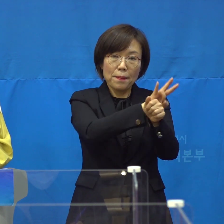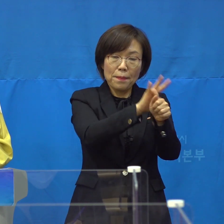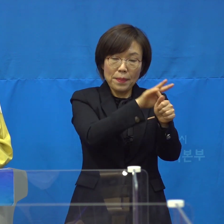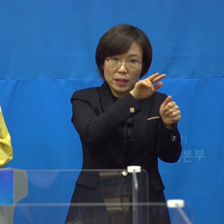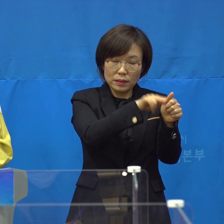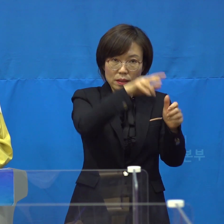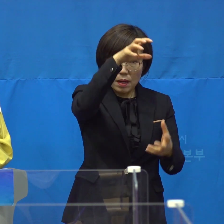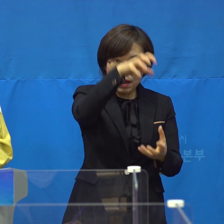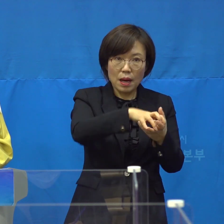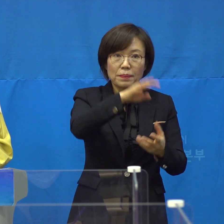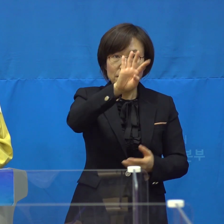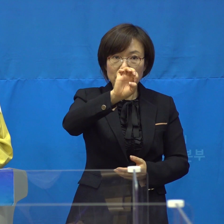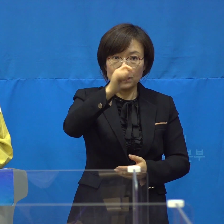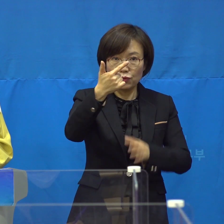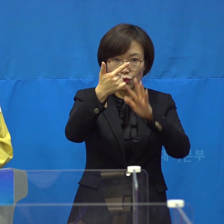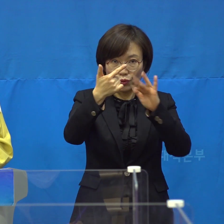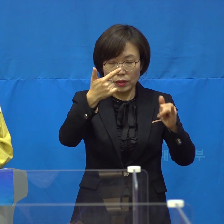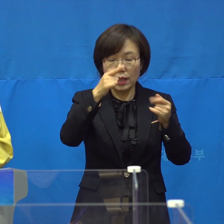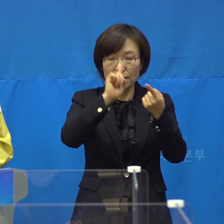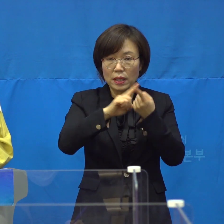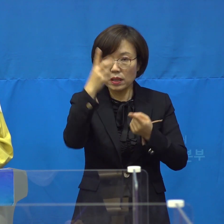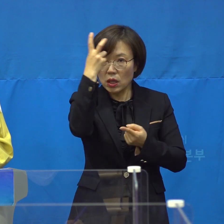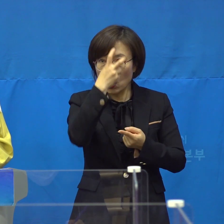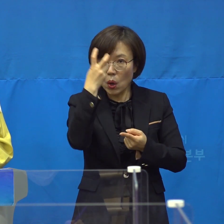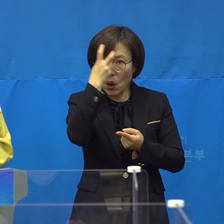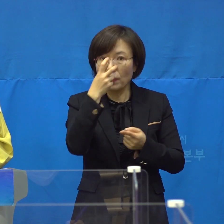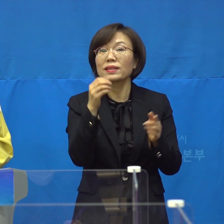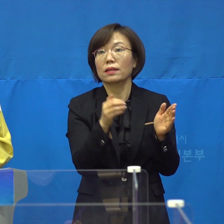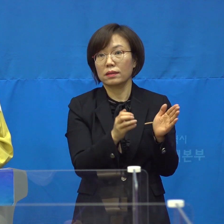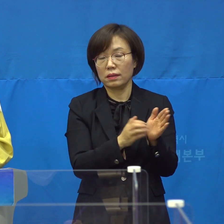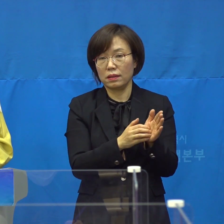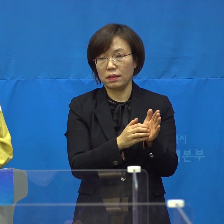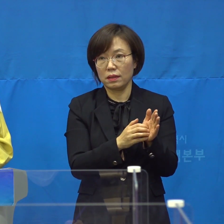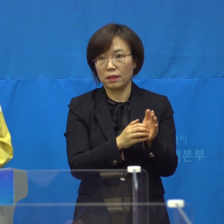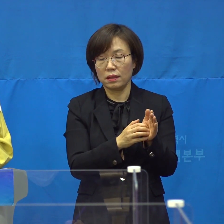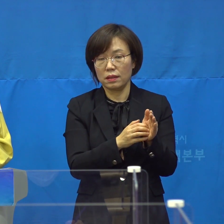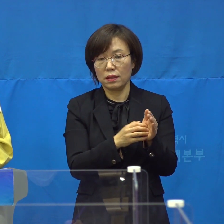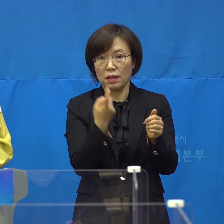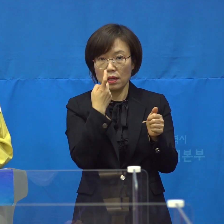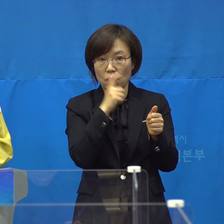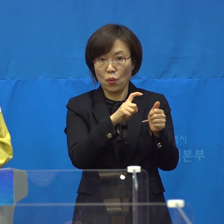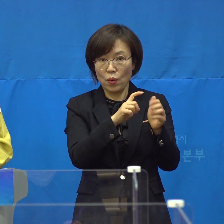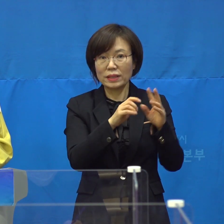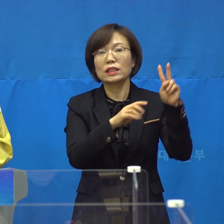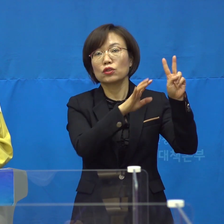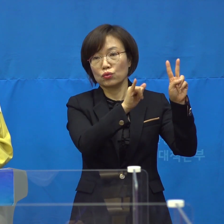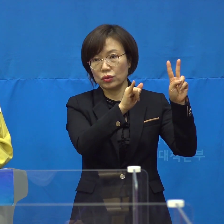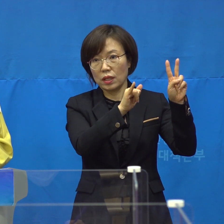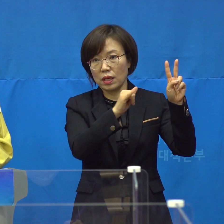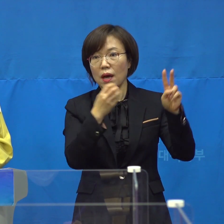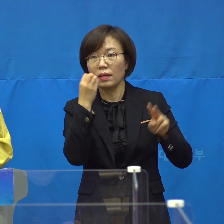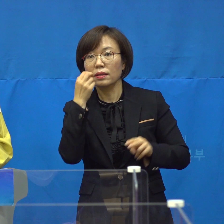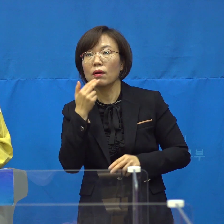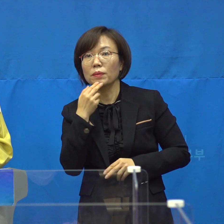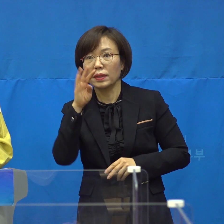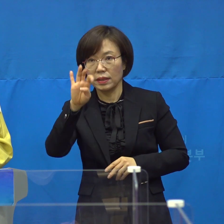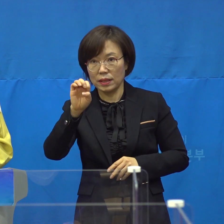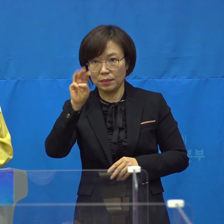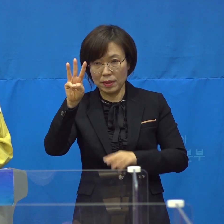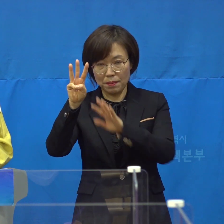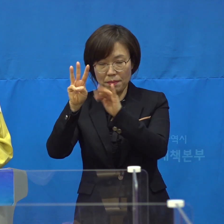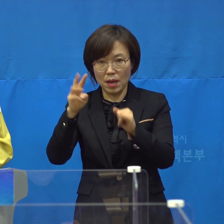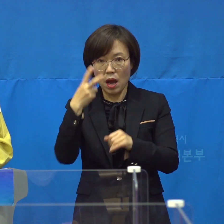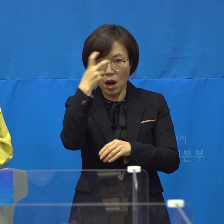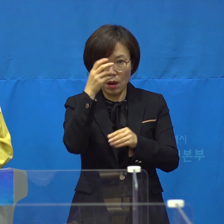등 총 46명에 대해서 검사를 했고 이 중에 양성 2명, 음성